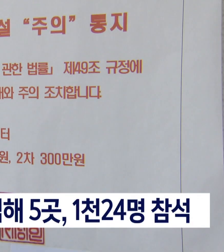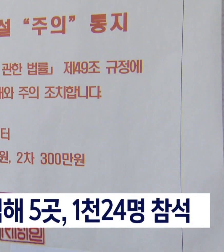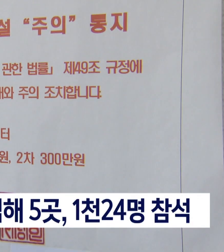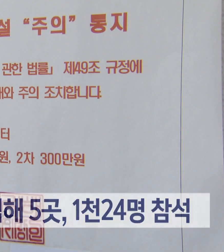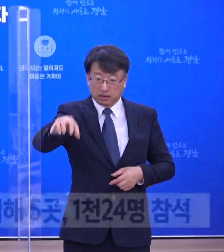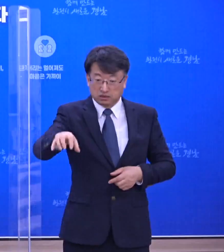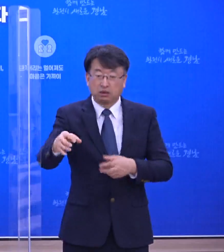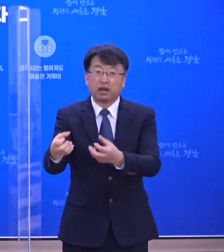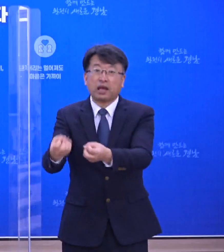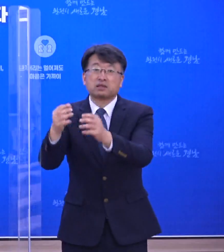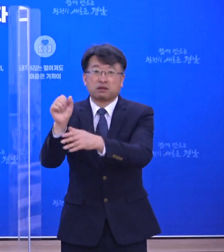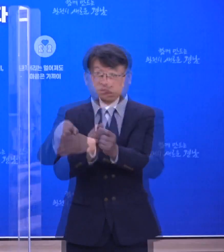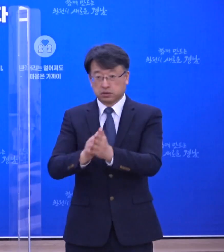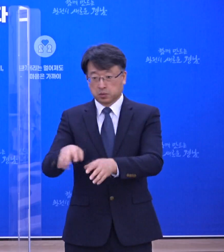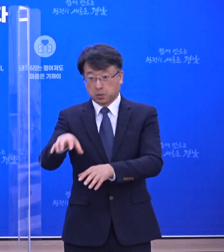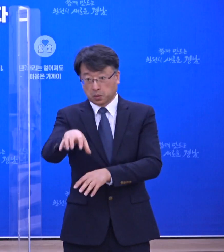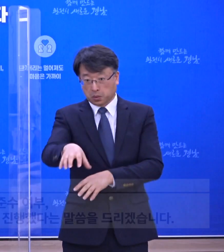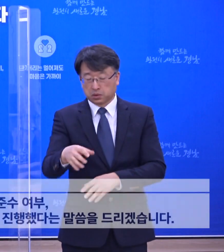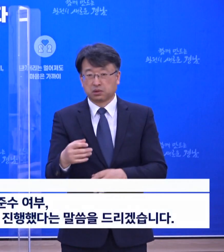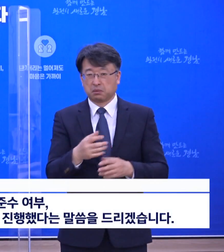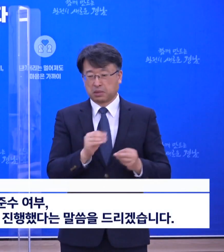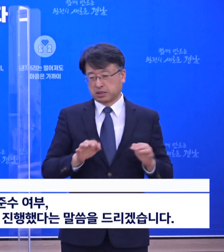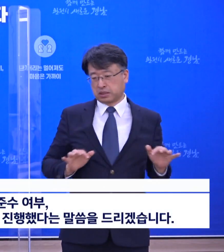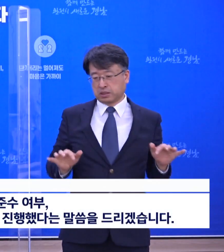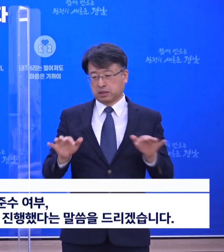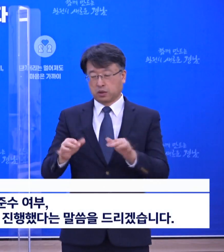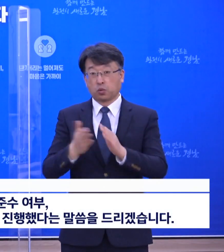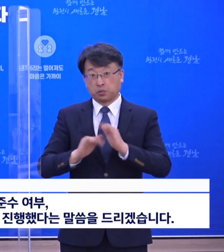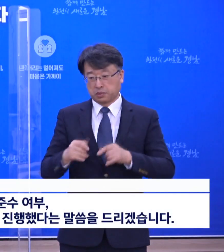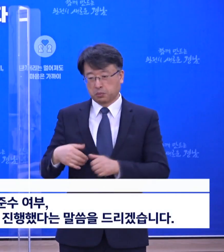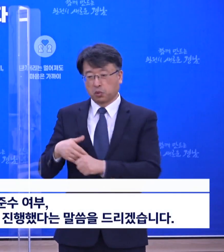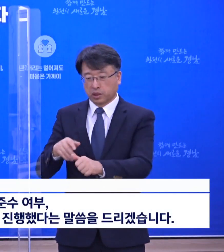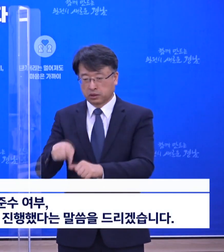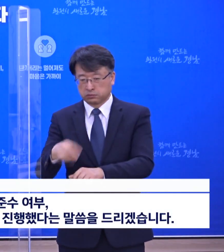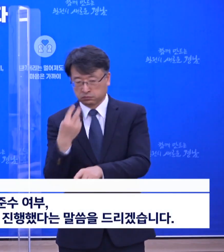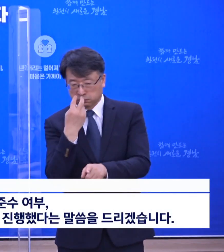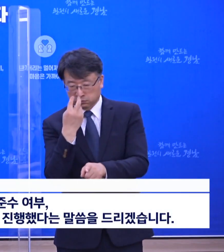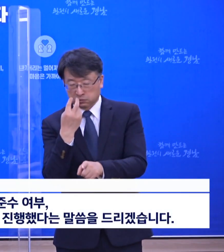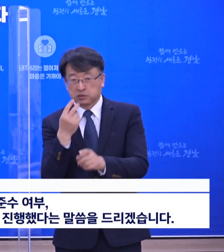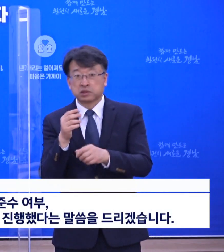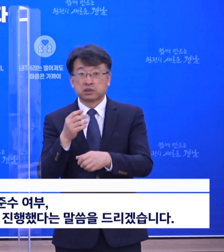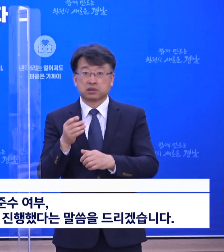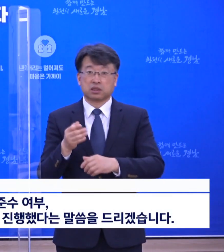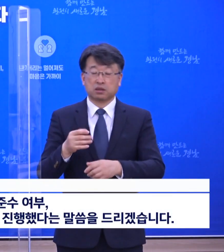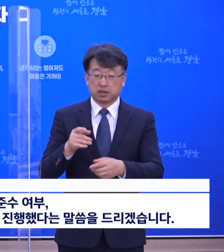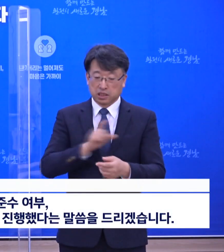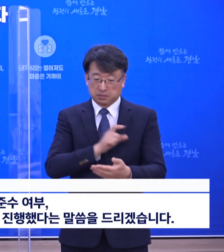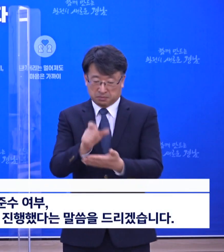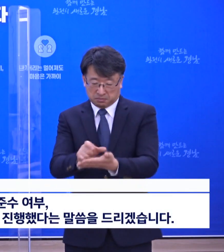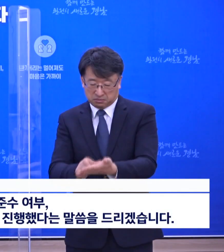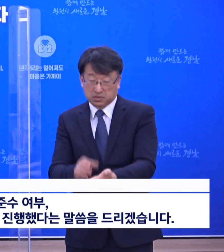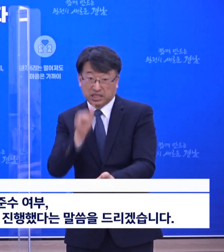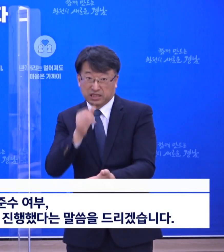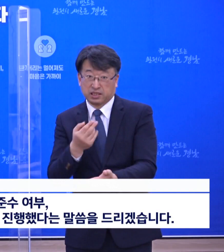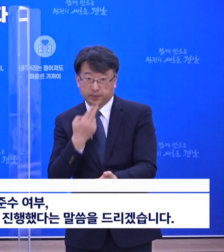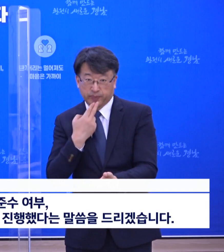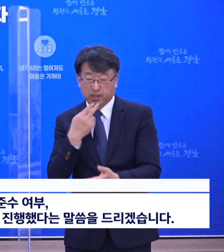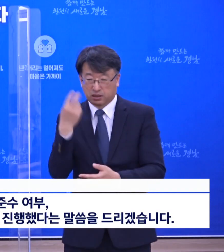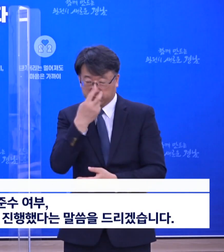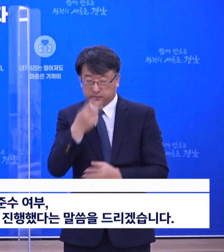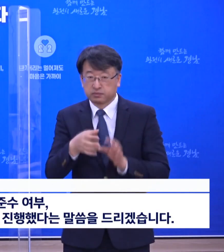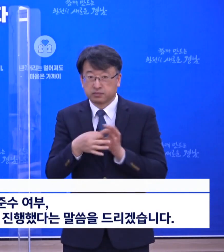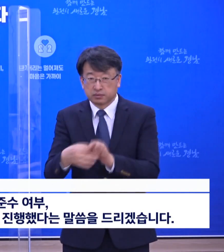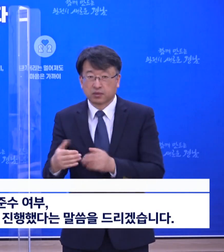파악됩니다. 방역 당국이 대거 투입돼서 방역 수칙 여부, 그다음 명부 확인 이런 걸 철저히